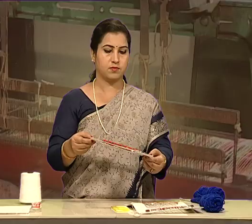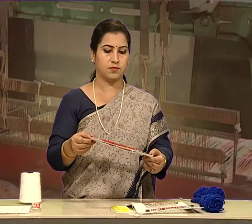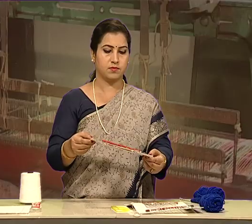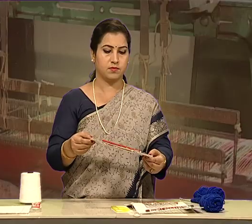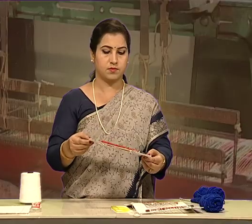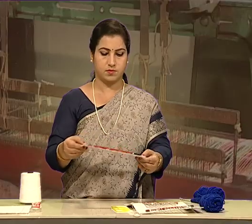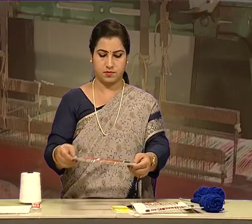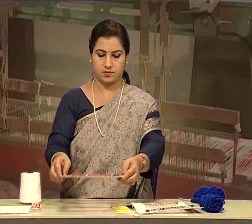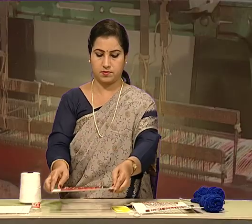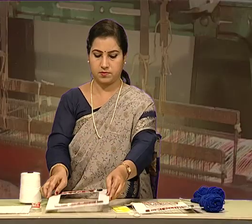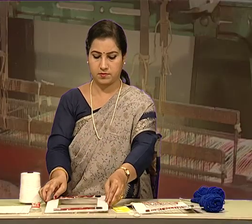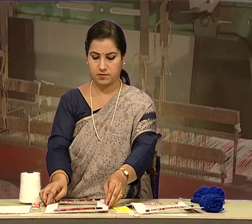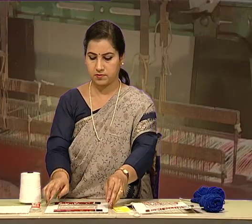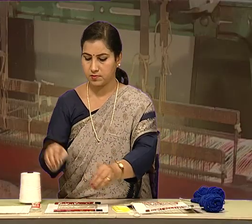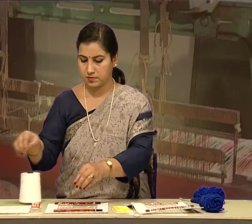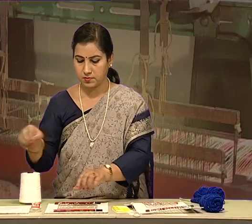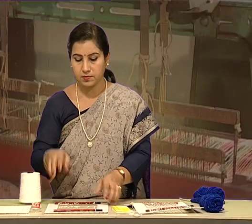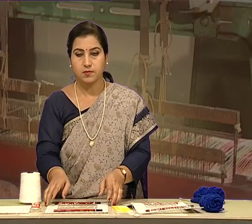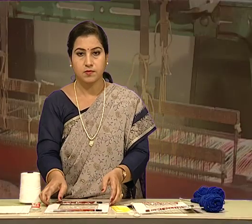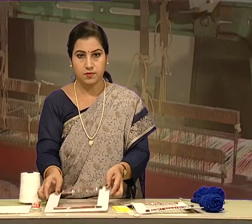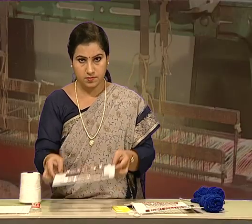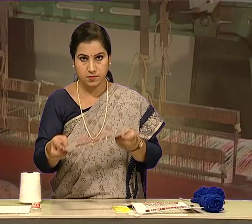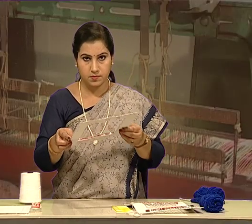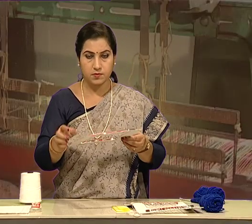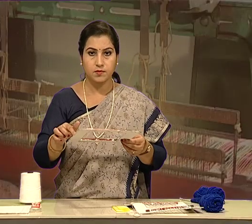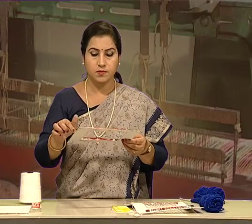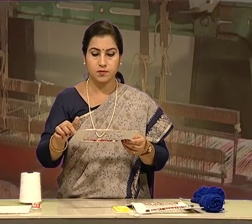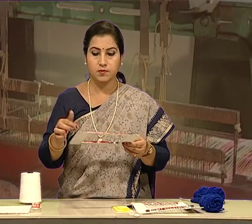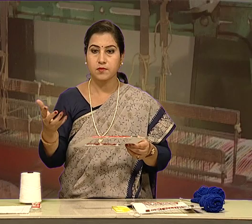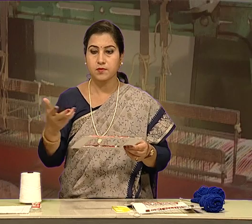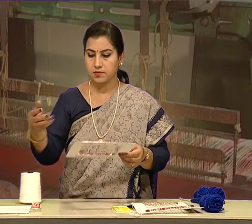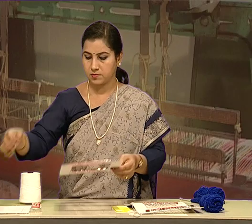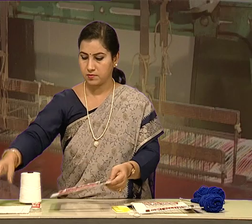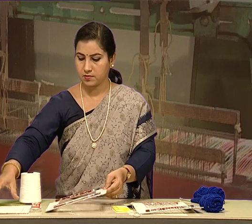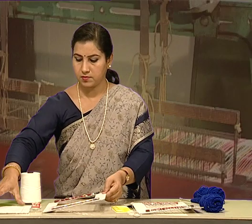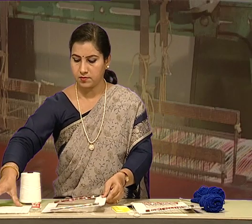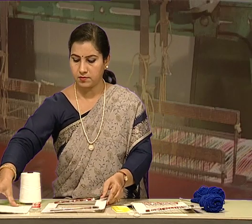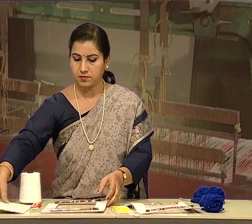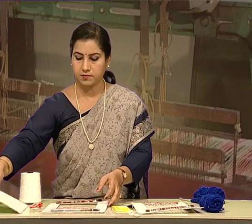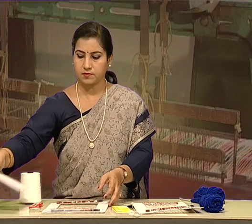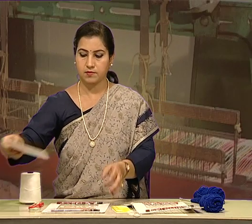इस ढांचे को मैंने गत्ते को बीच में से काटकर बनाया है।